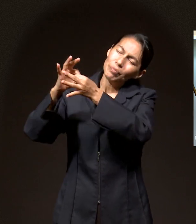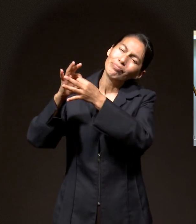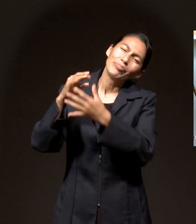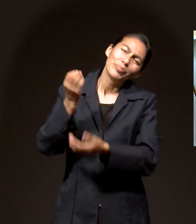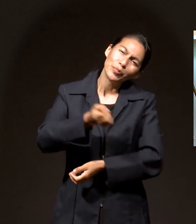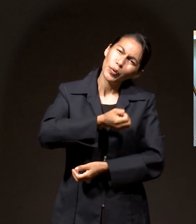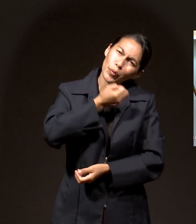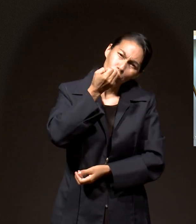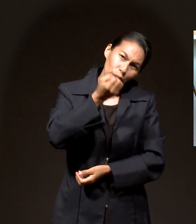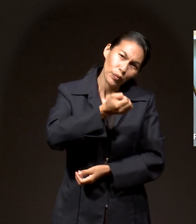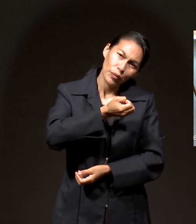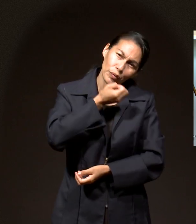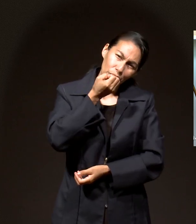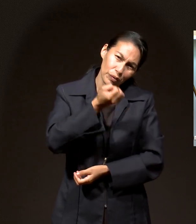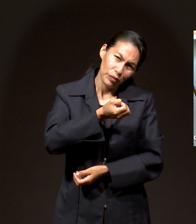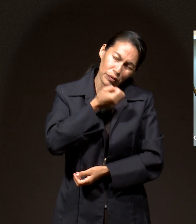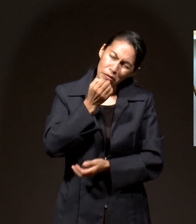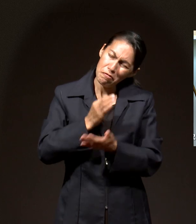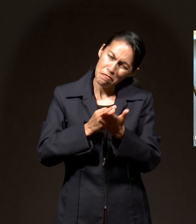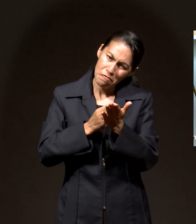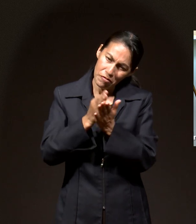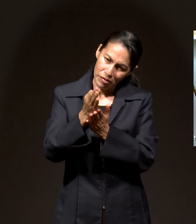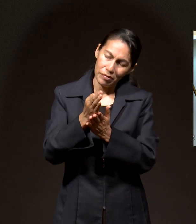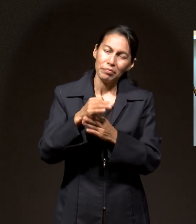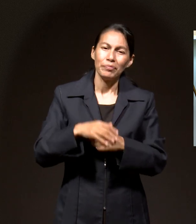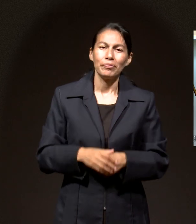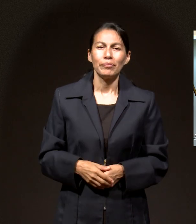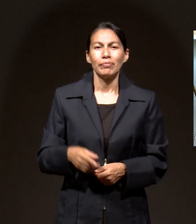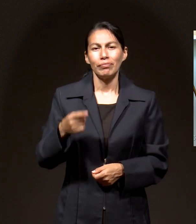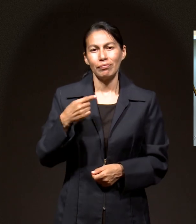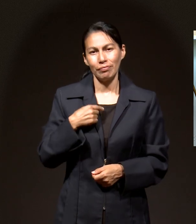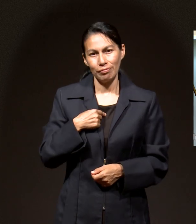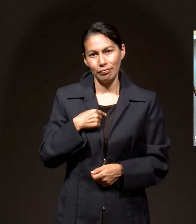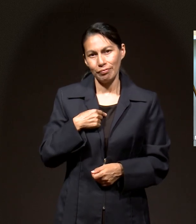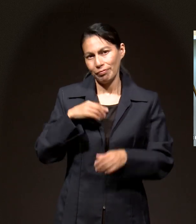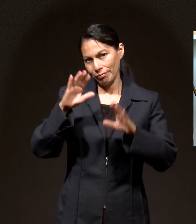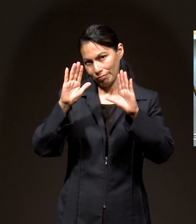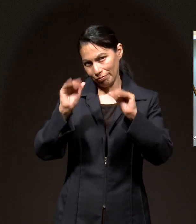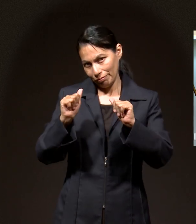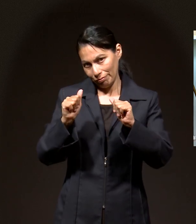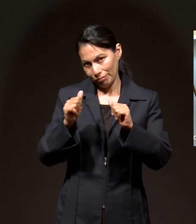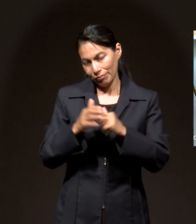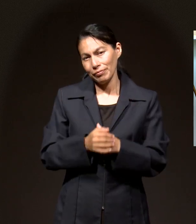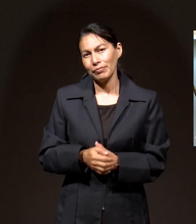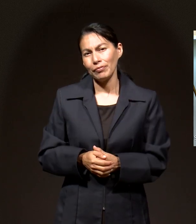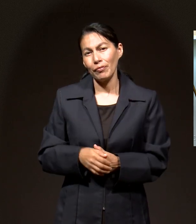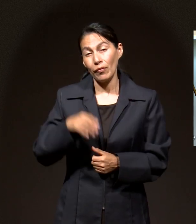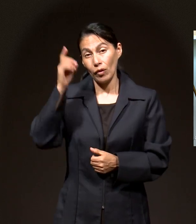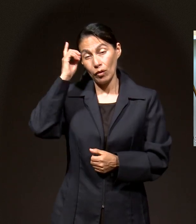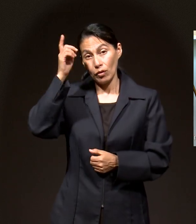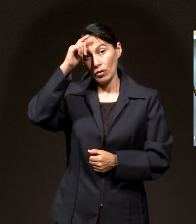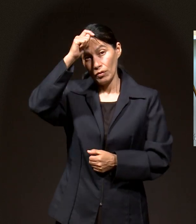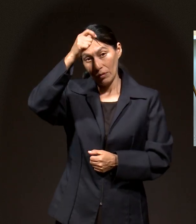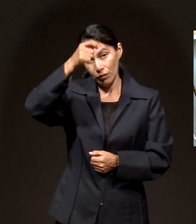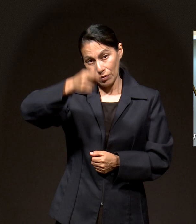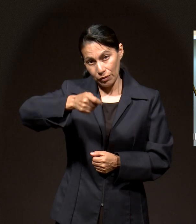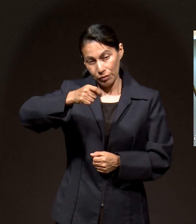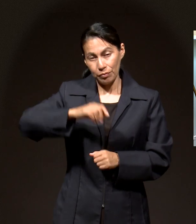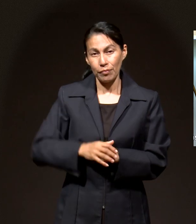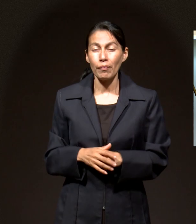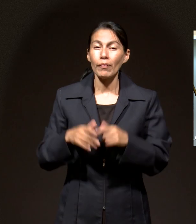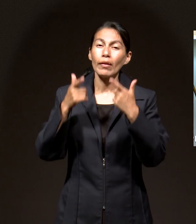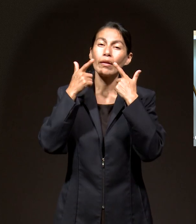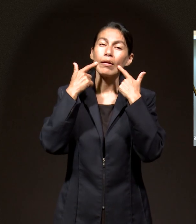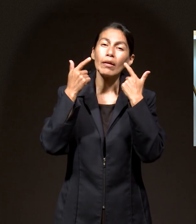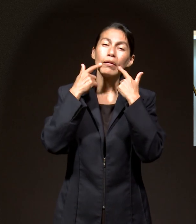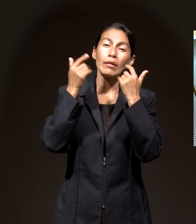fervor con Dios mediante la oración. Yo me despido de ti con la bendición que solo Dios sabe darte.